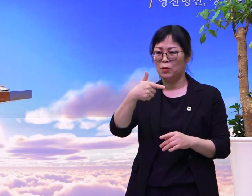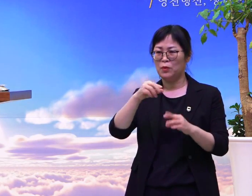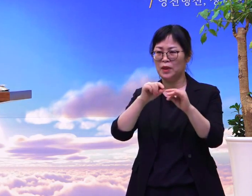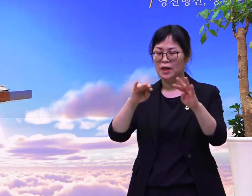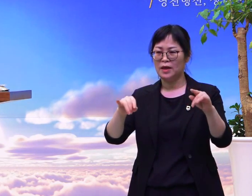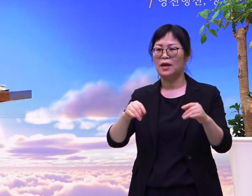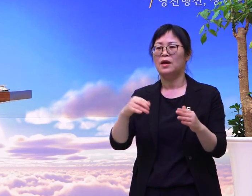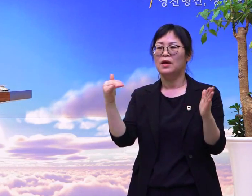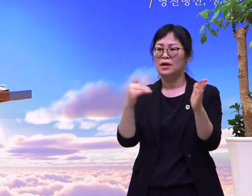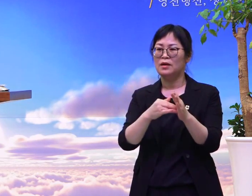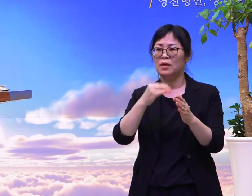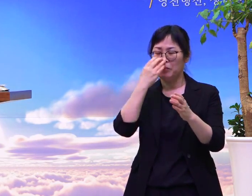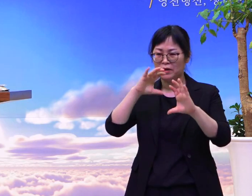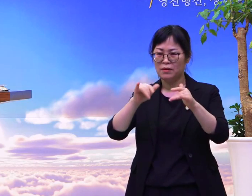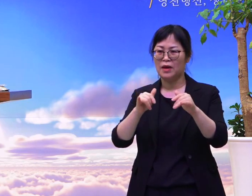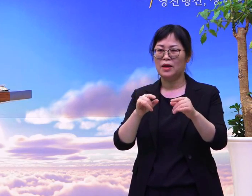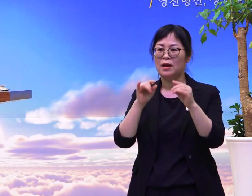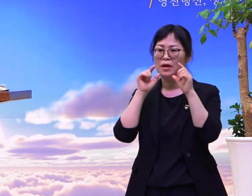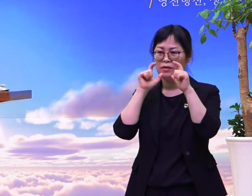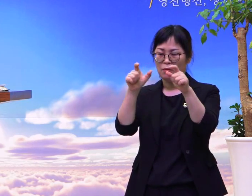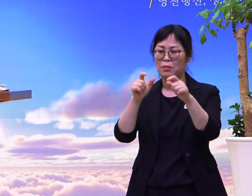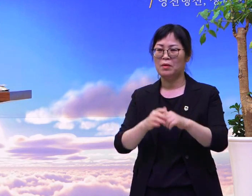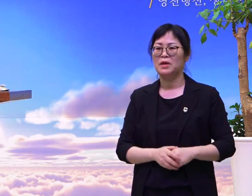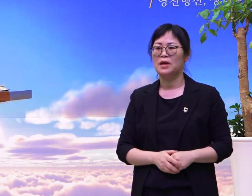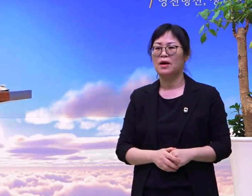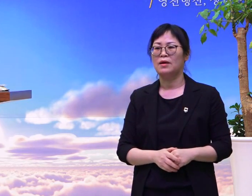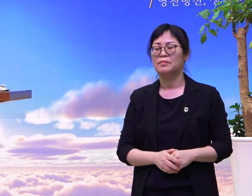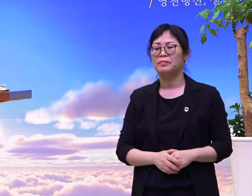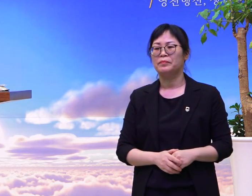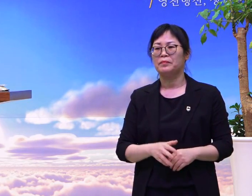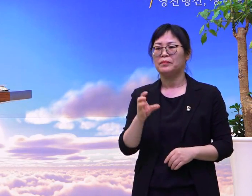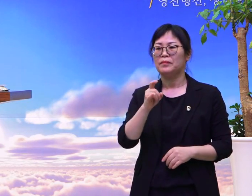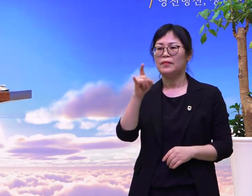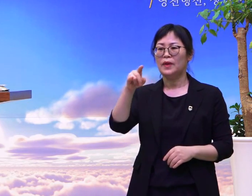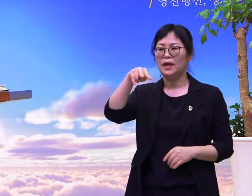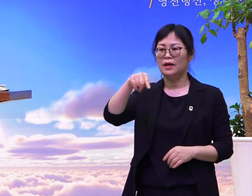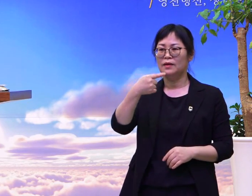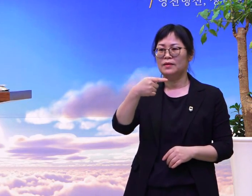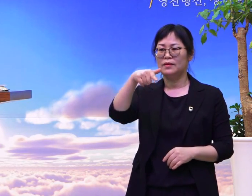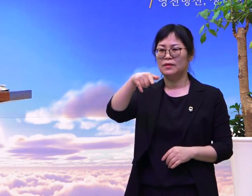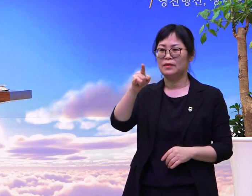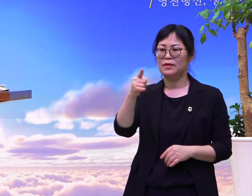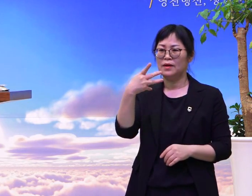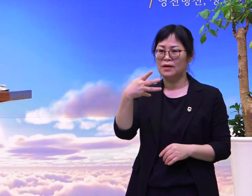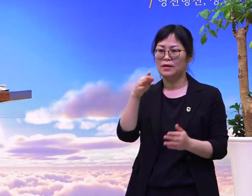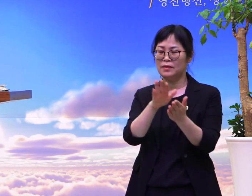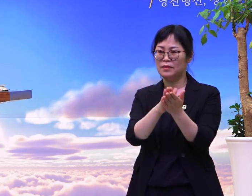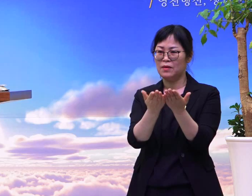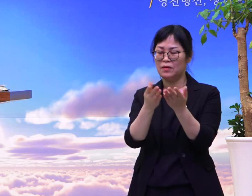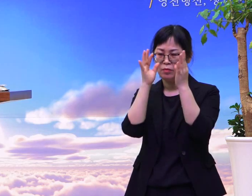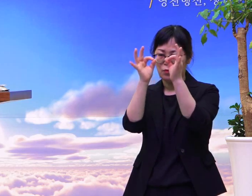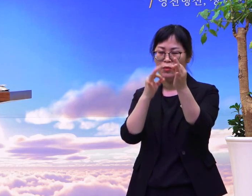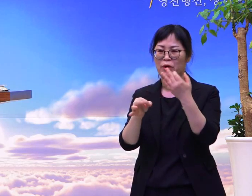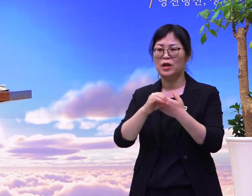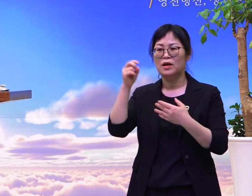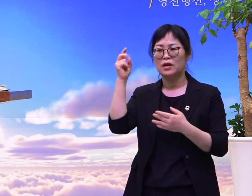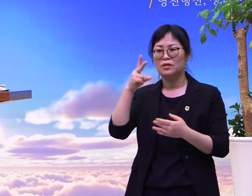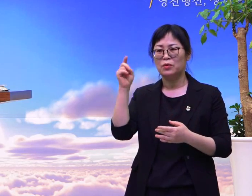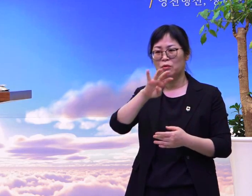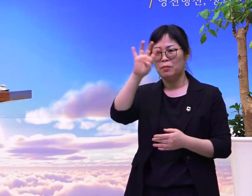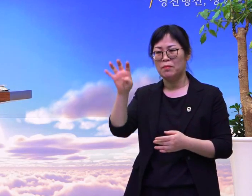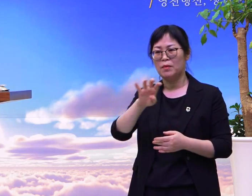말씀을 하셨는데요. 뭐라 말씀하셨을까요? 에스겔서 48장까지의 그 긴 내용 속에 보면 계속